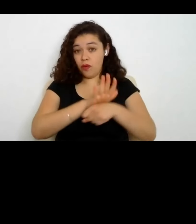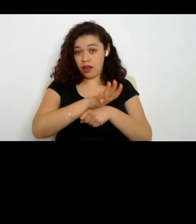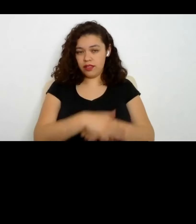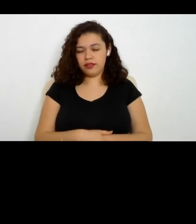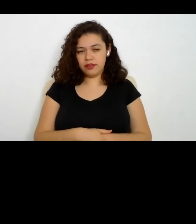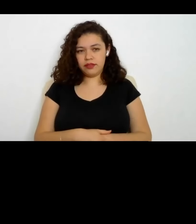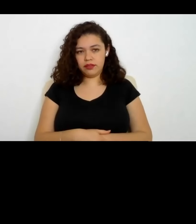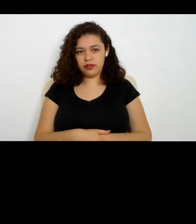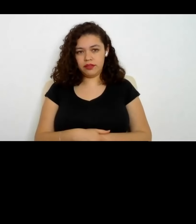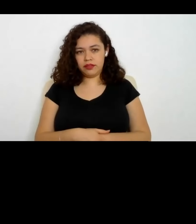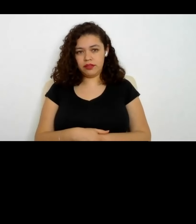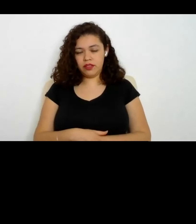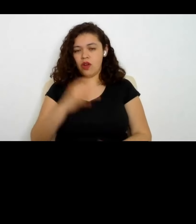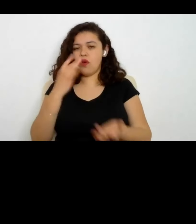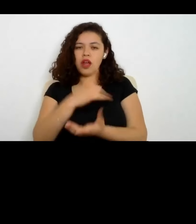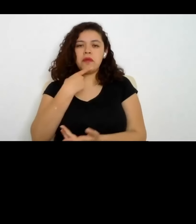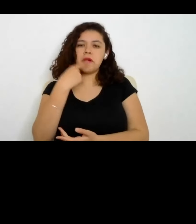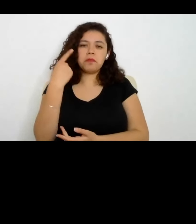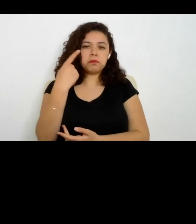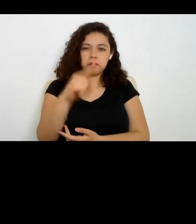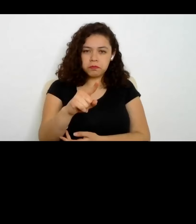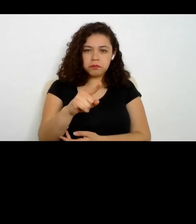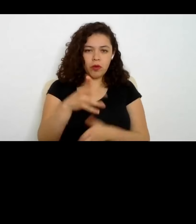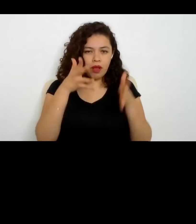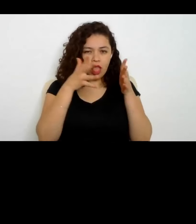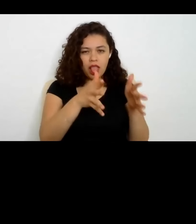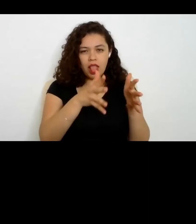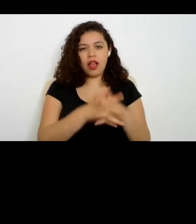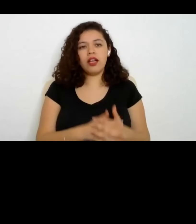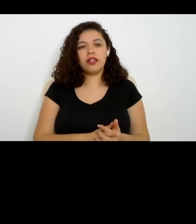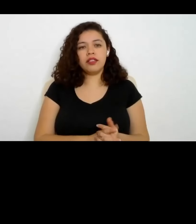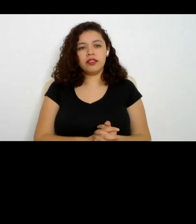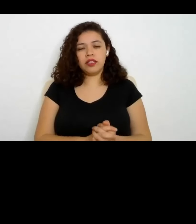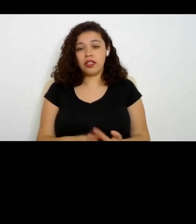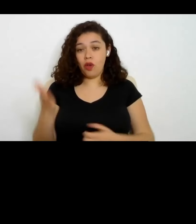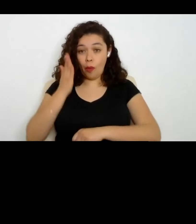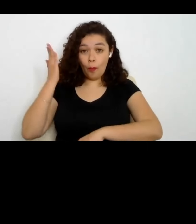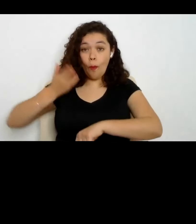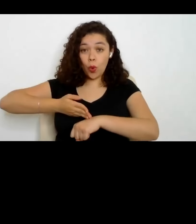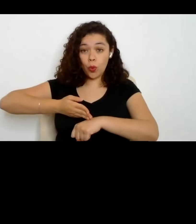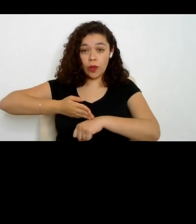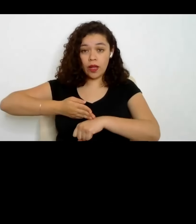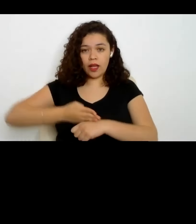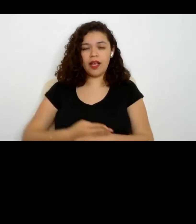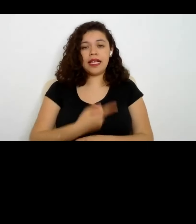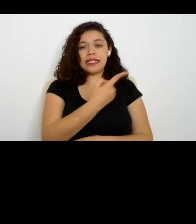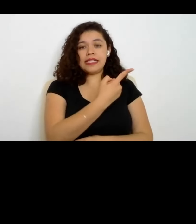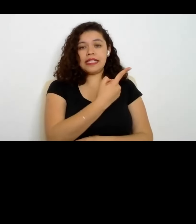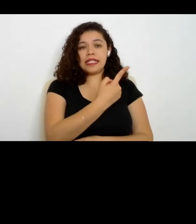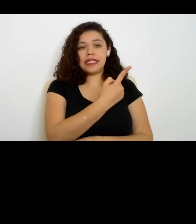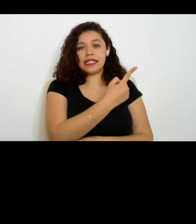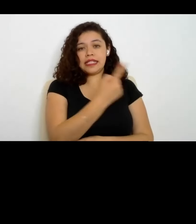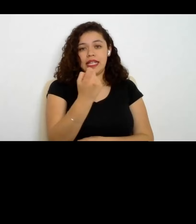un mero apercibimiento, ¿no? La imposición de multas que van desde 100